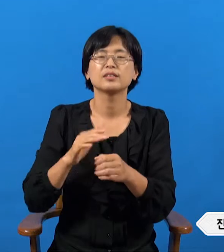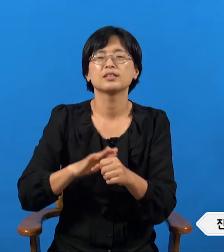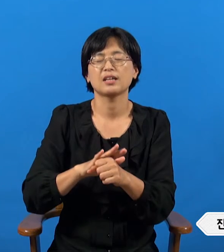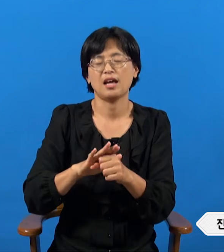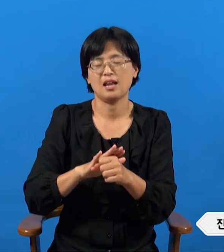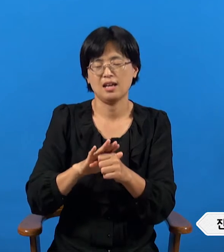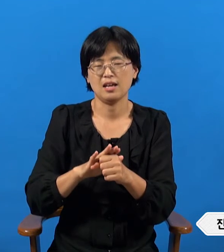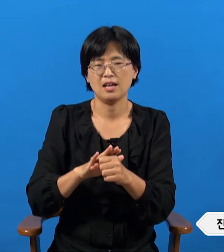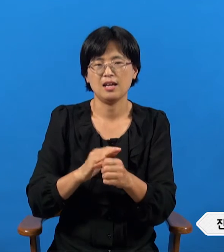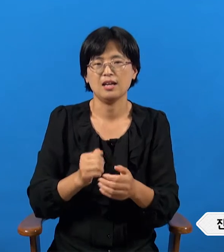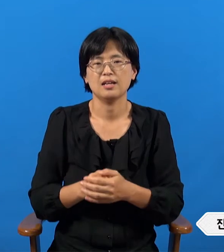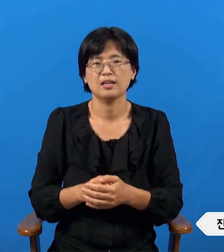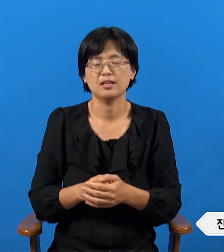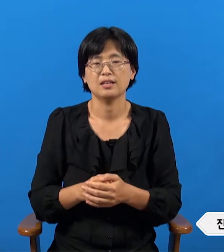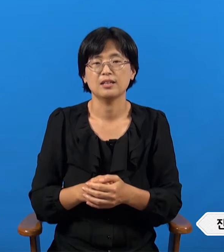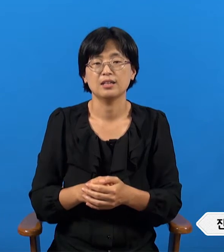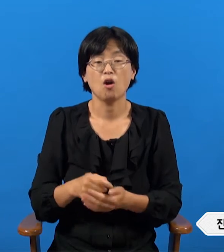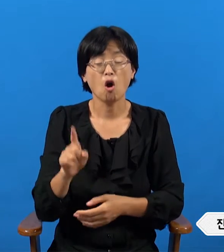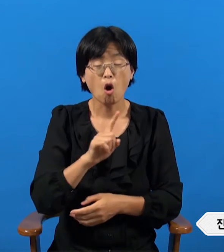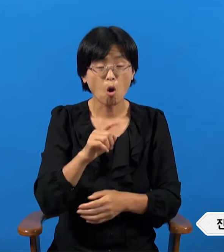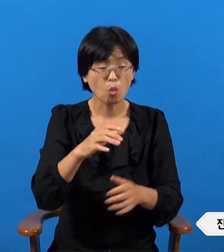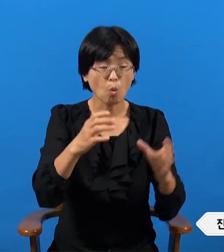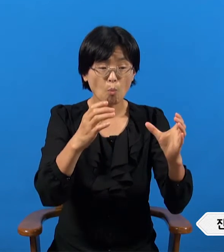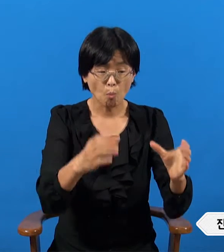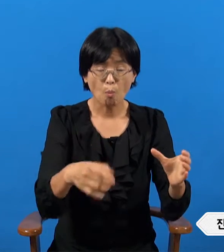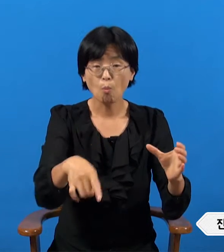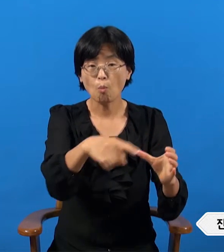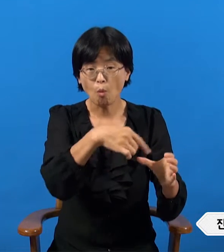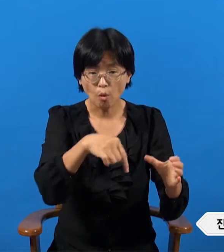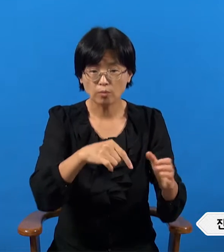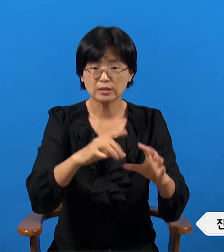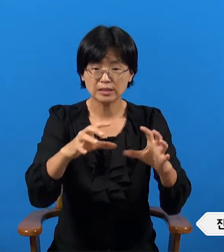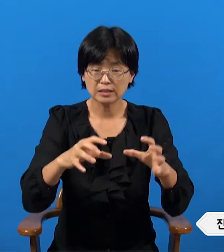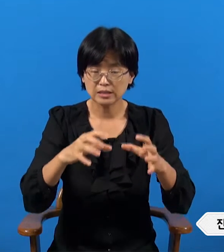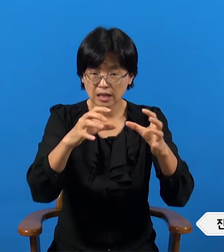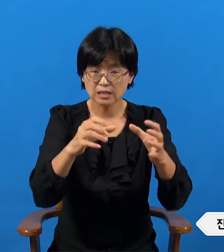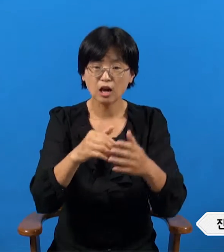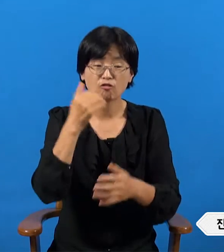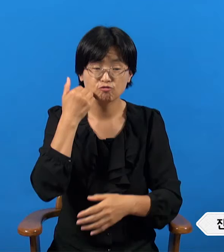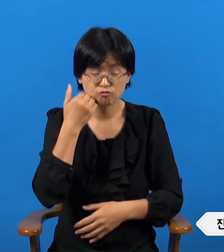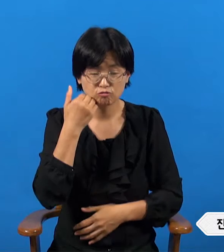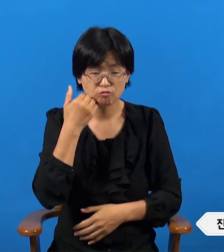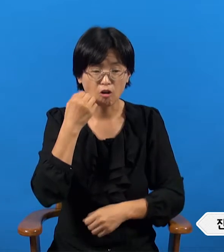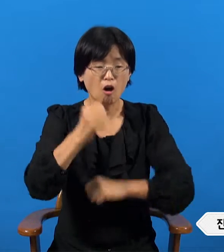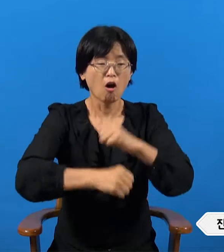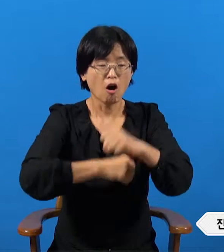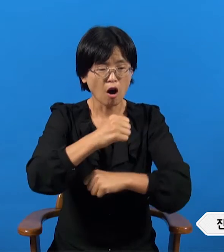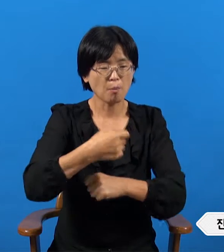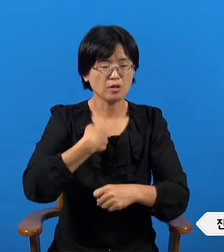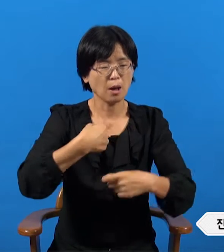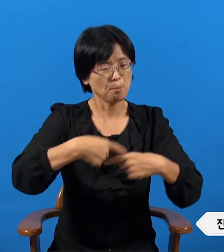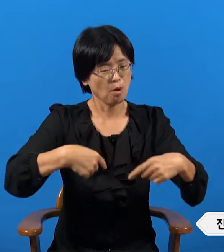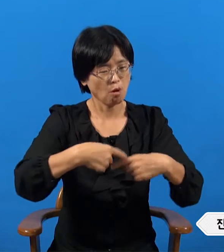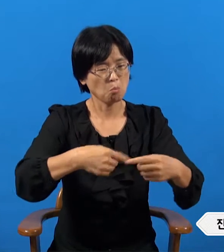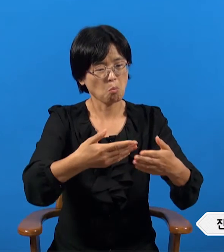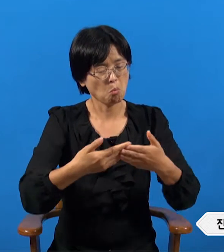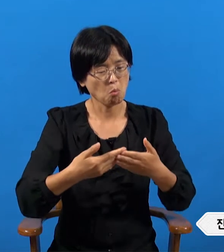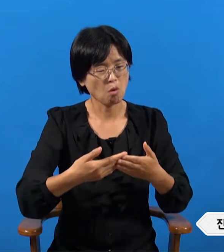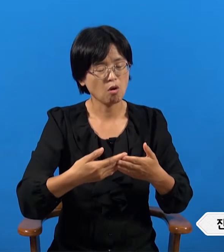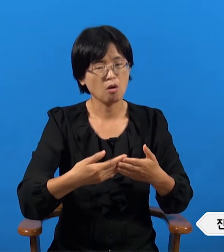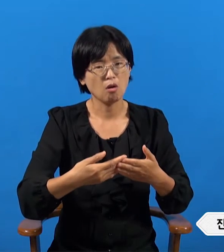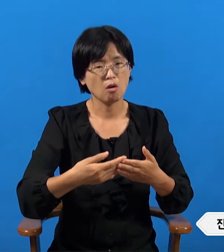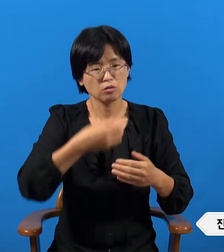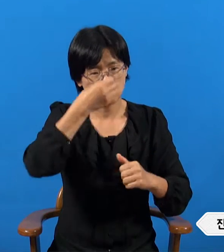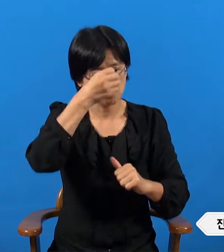그렇게 사랑하신다면 이 세상의 어떤 조직도 어떤 세상도 어떤 사람도 함부로 말하고 평가할 수